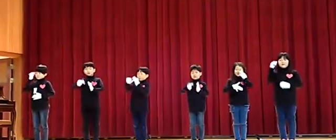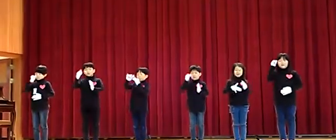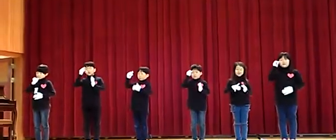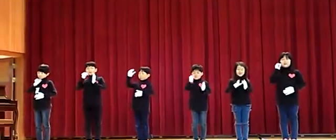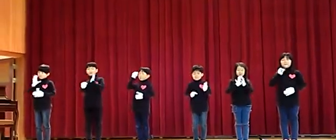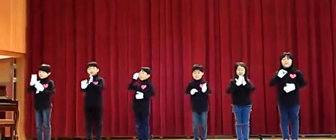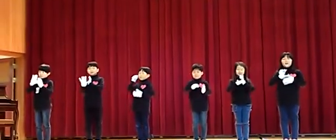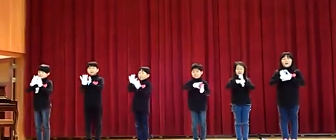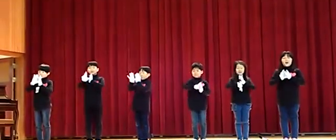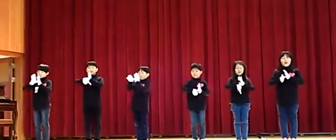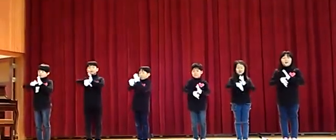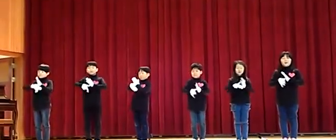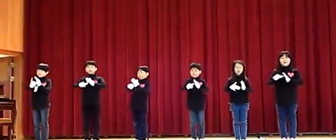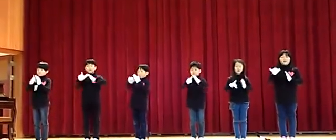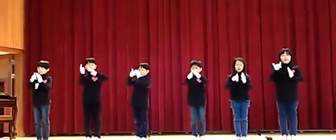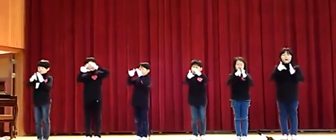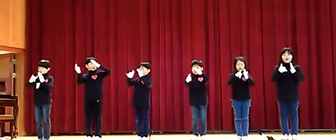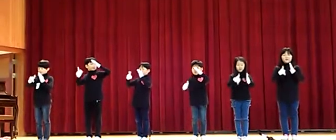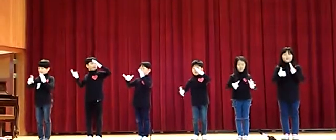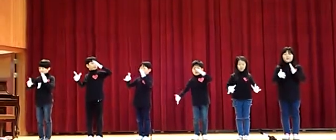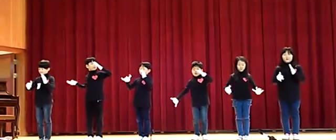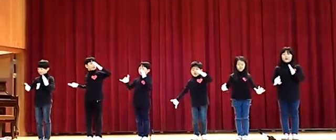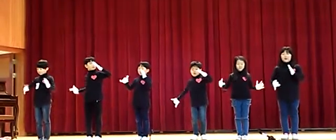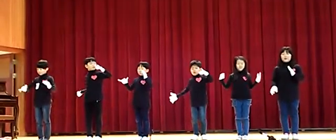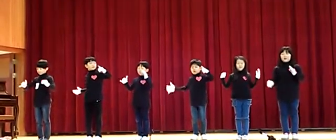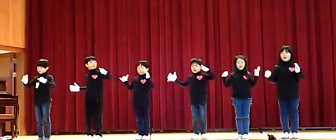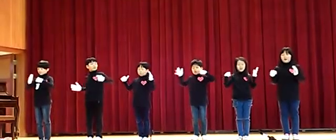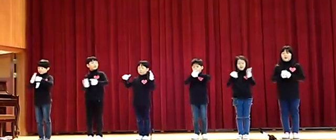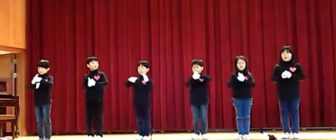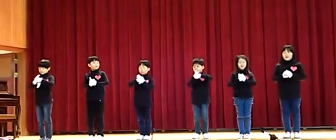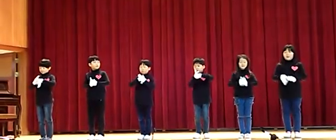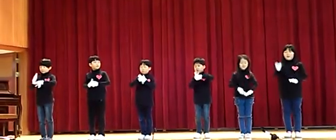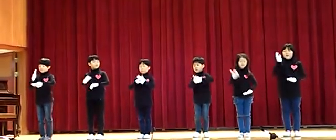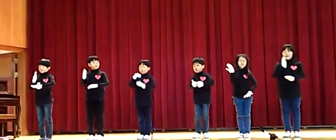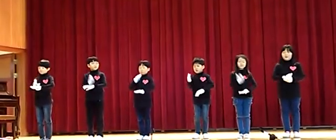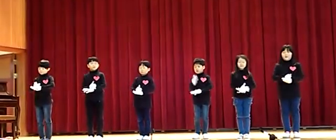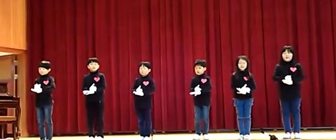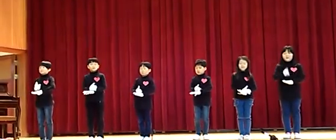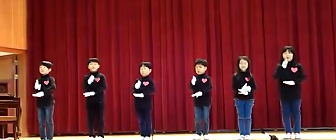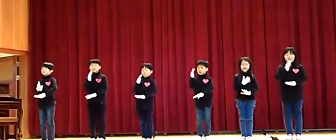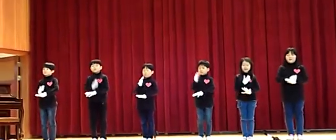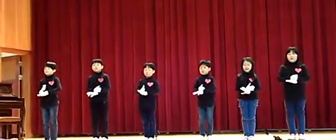슬플 때도 가족이라서 고마워요